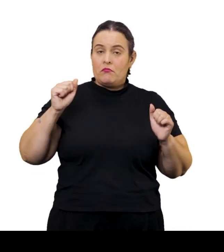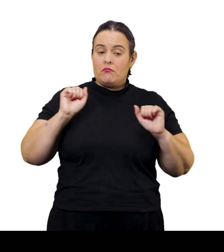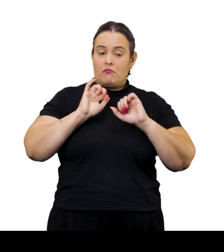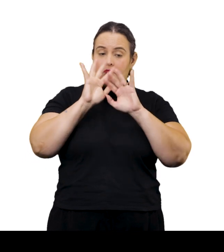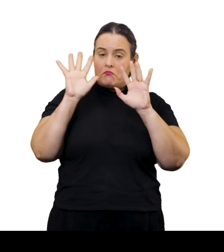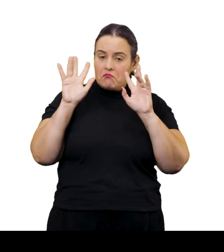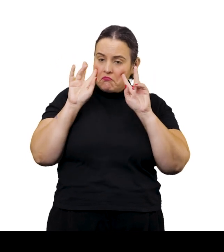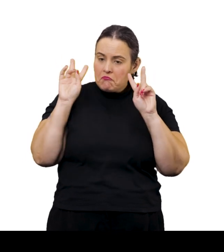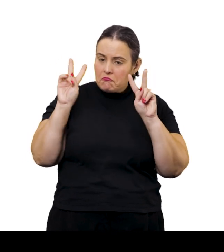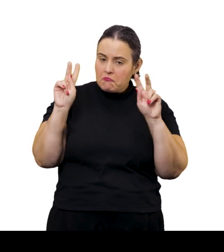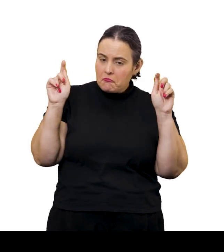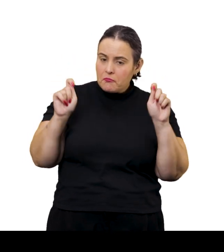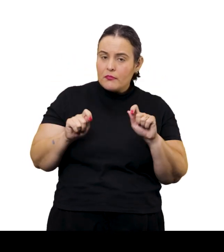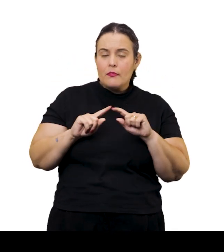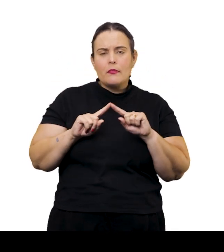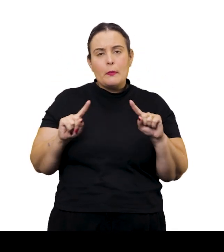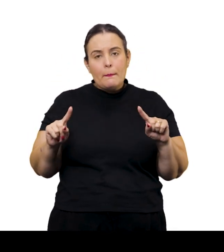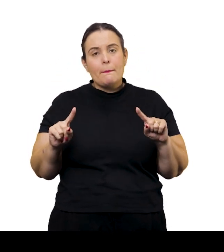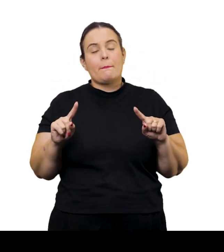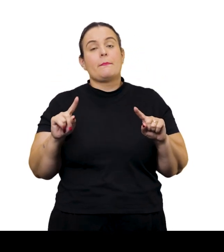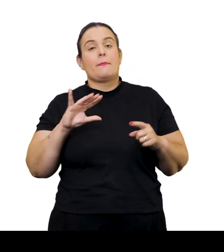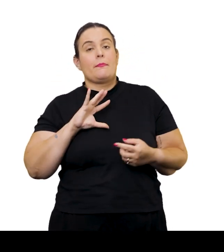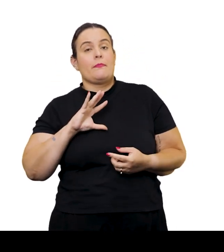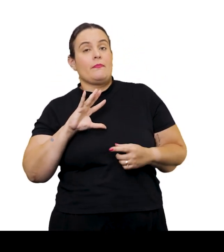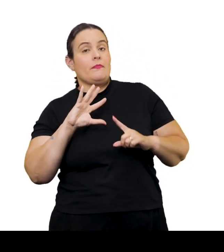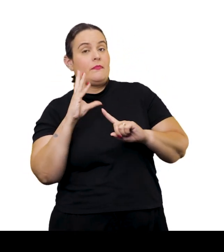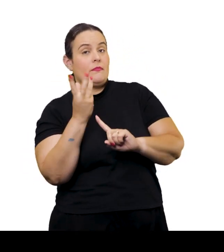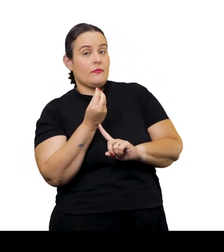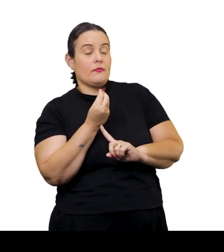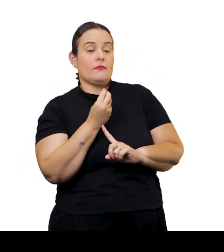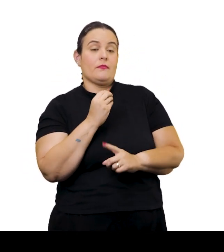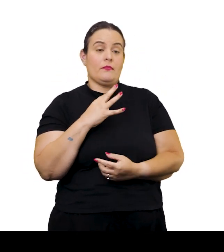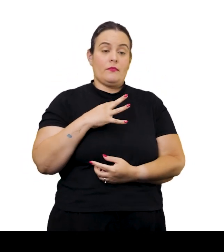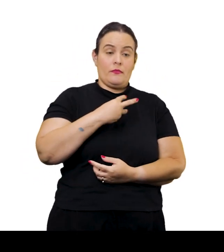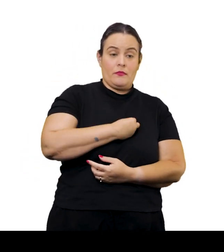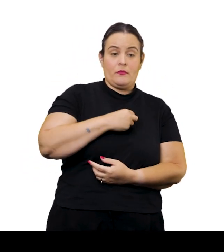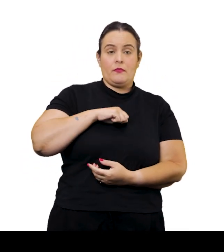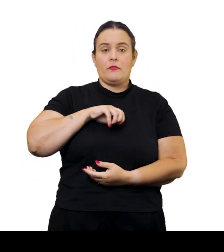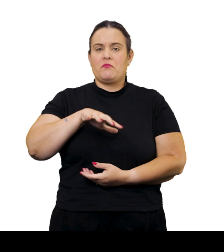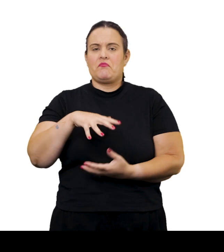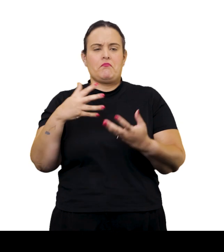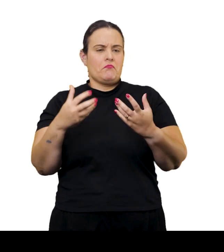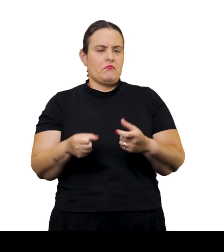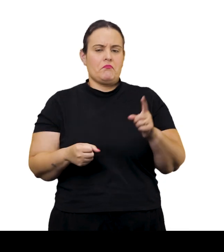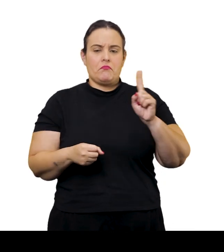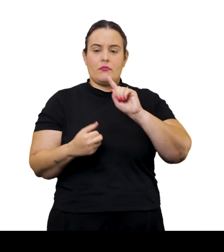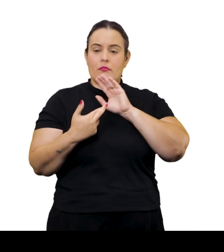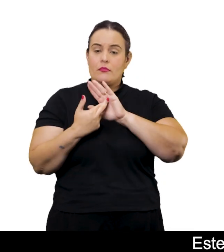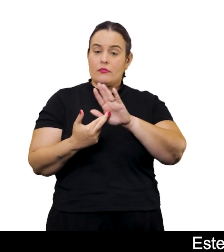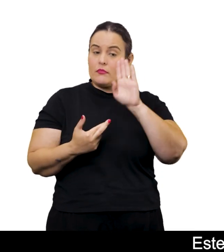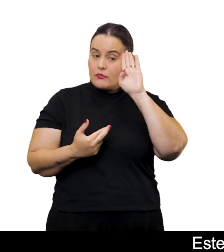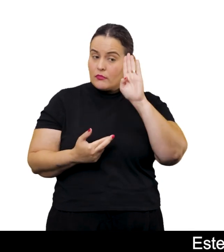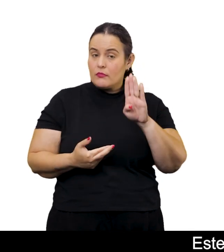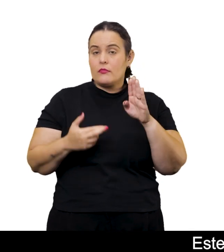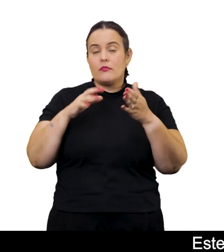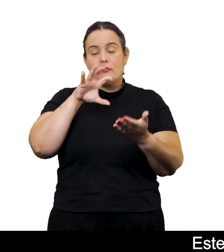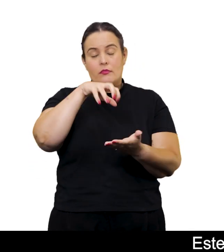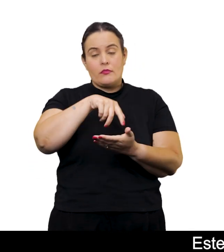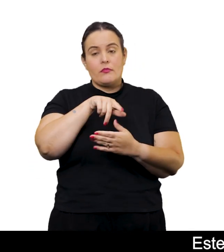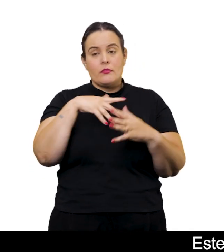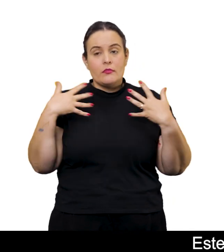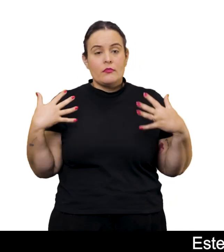legível. Todavia, muitos artistas queer e trans recusam esse tipo de representação direta. Este